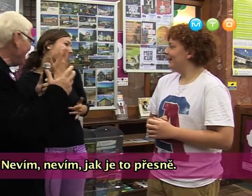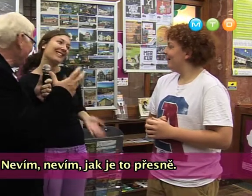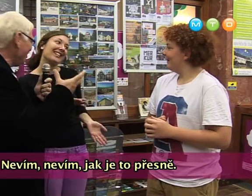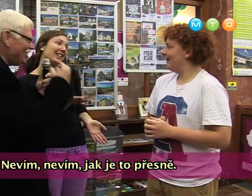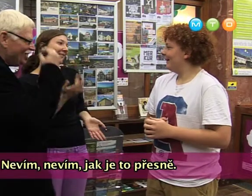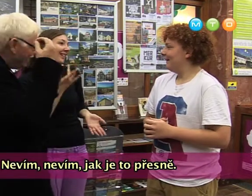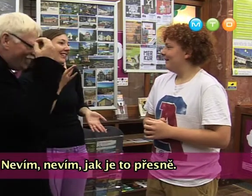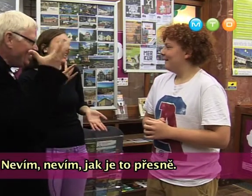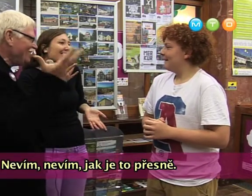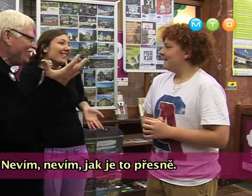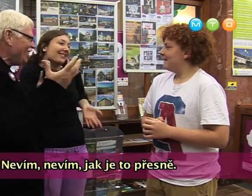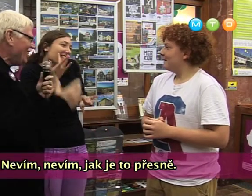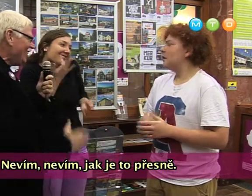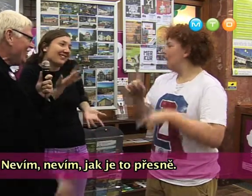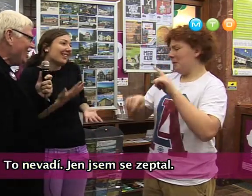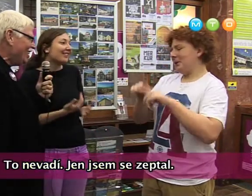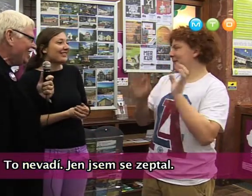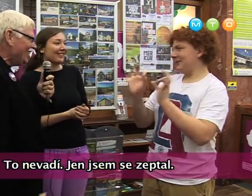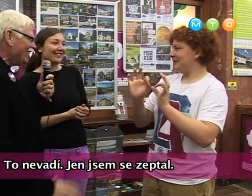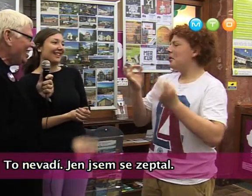nevím, jak se to přesně nevím.